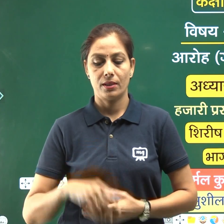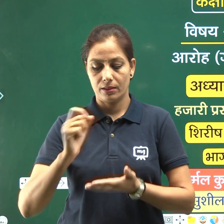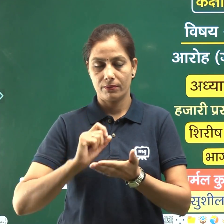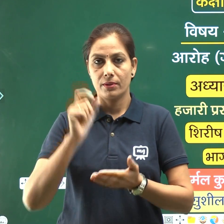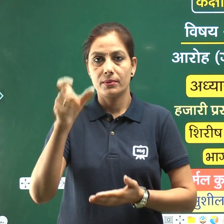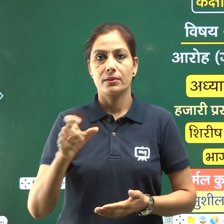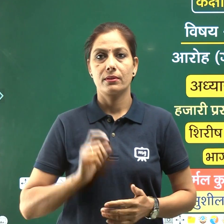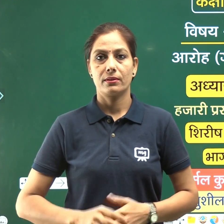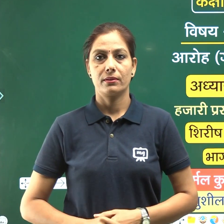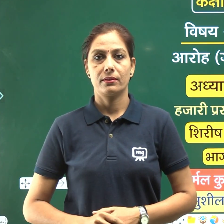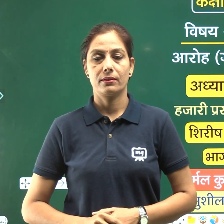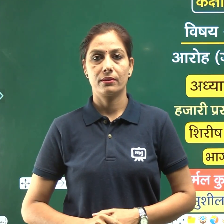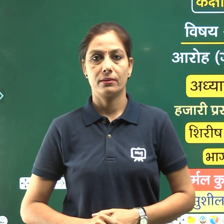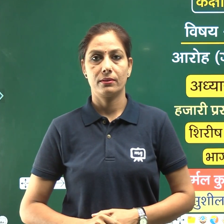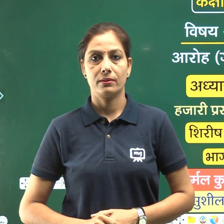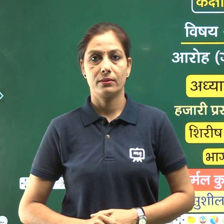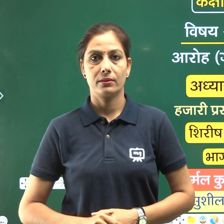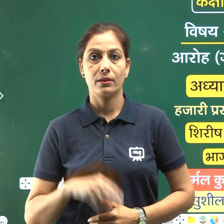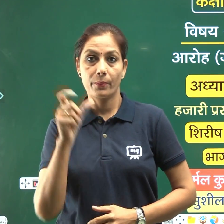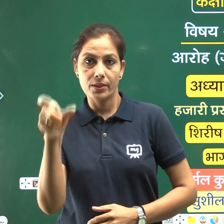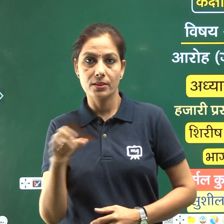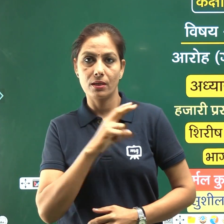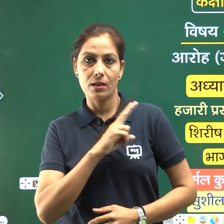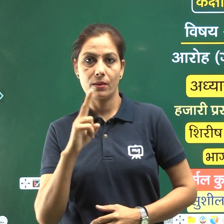है हजारी प्रसाद द्विवेदी।